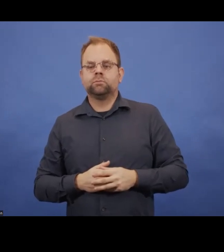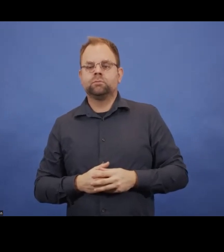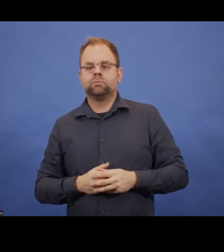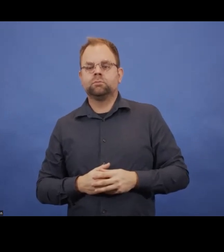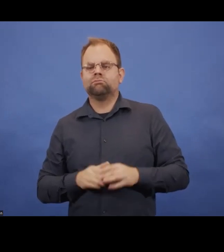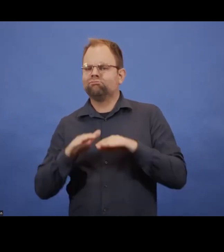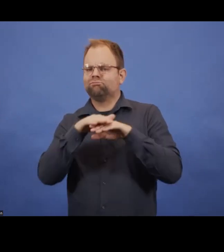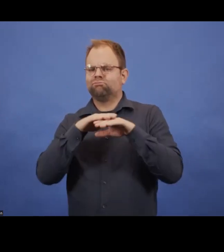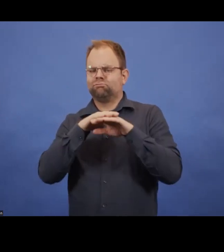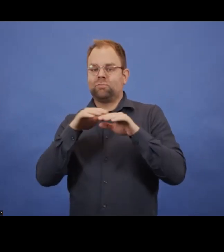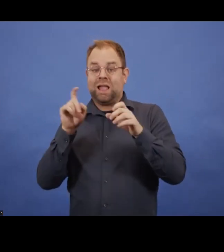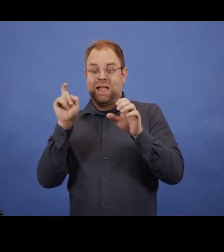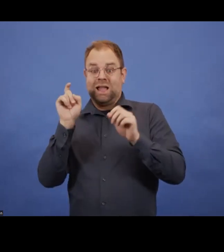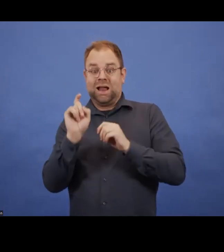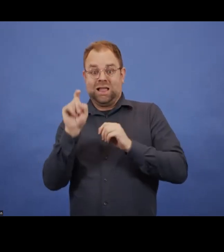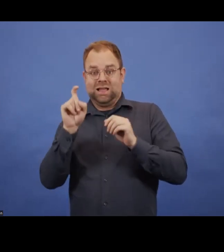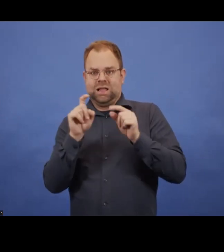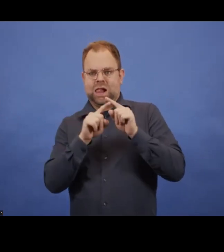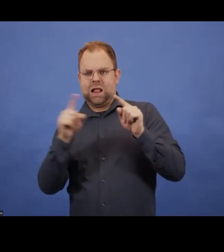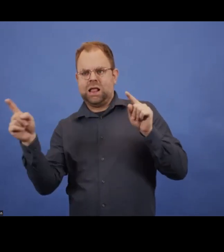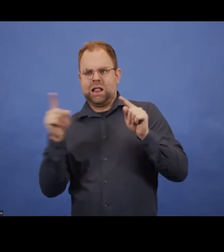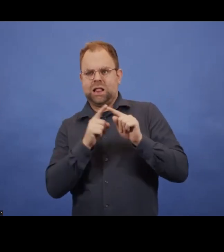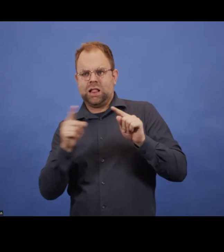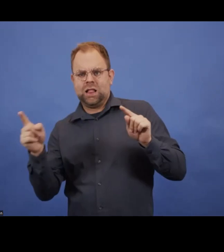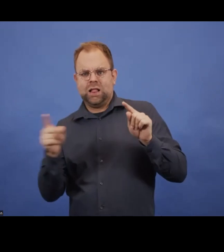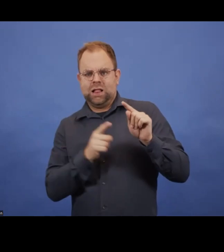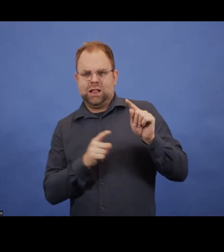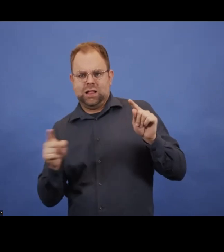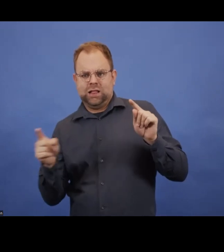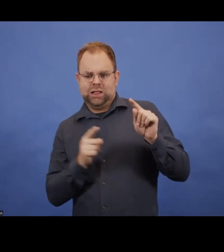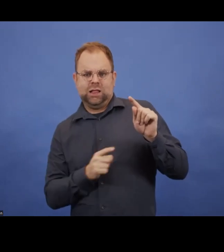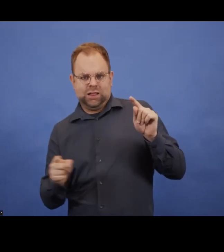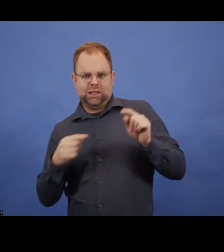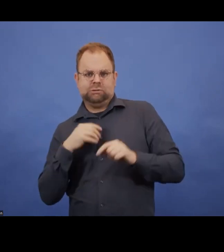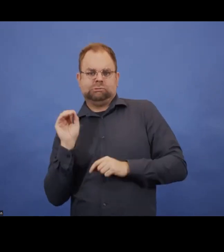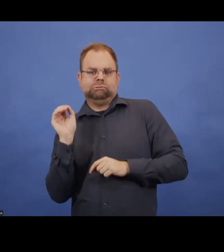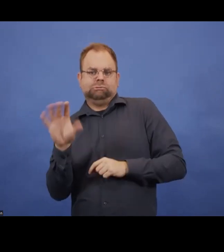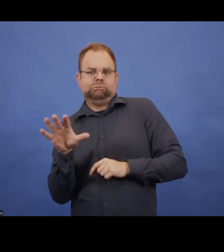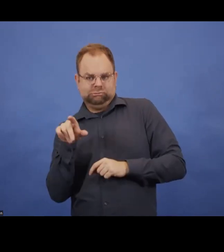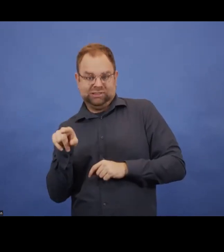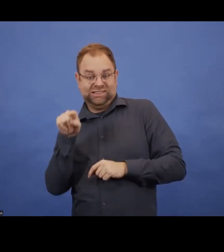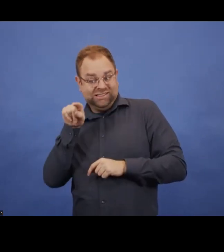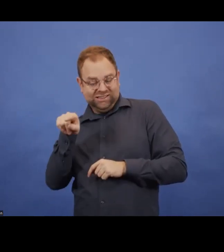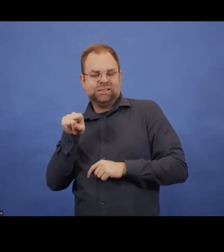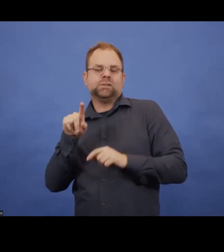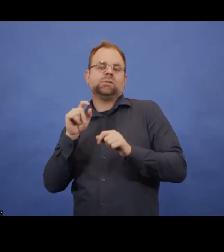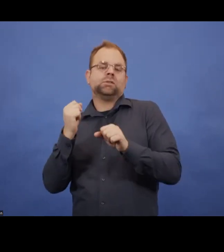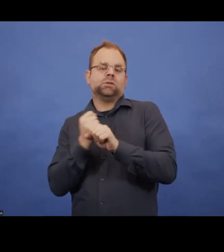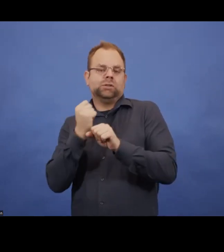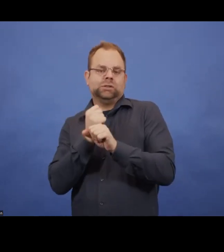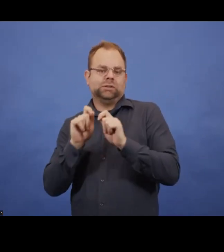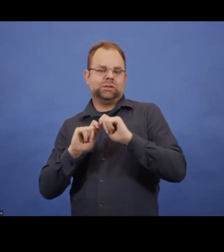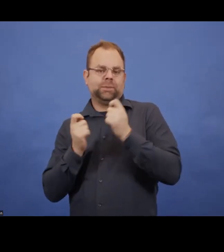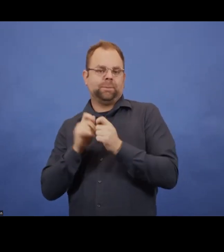Sí, muchas gracias, Magdel. Yo he compartido un enlace, perdona que es muy largo,